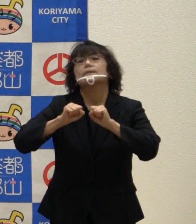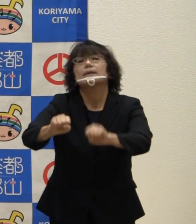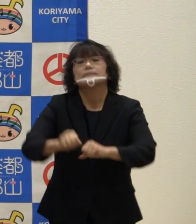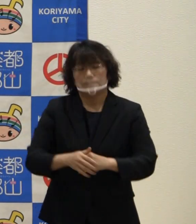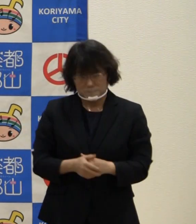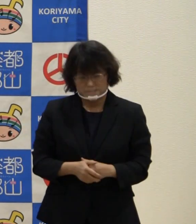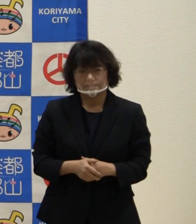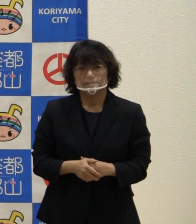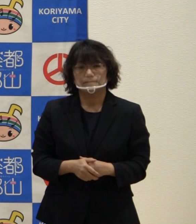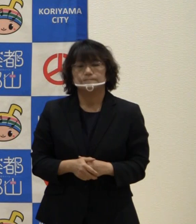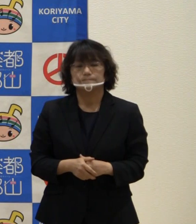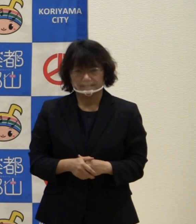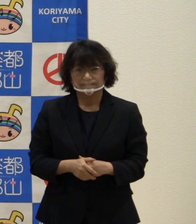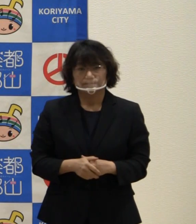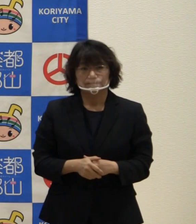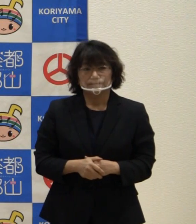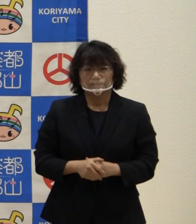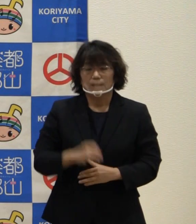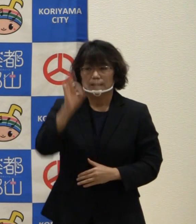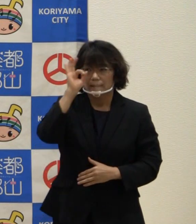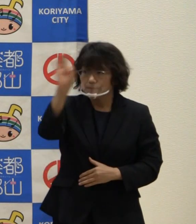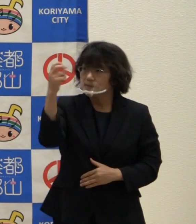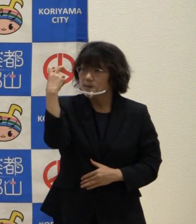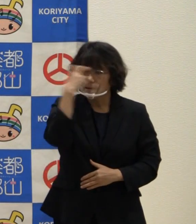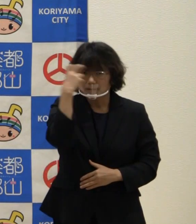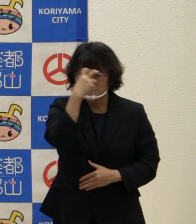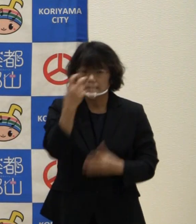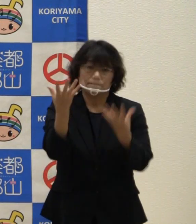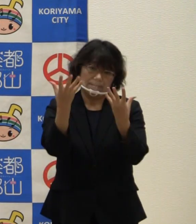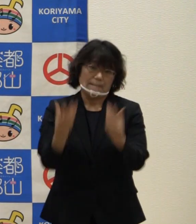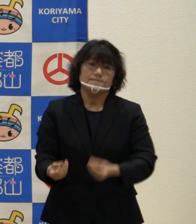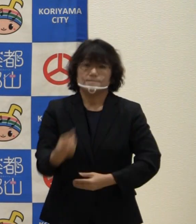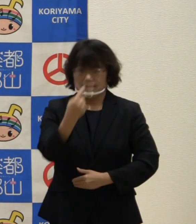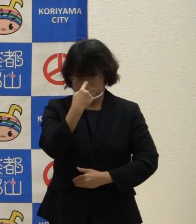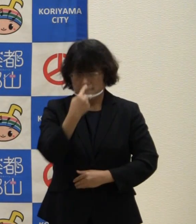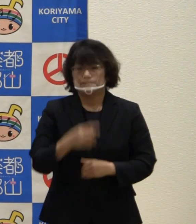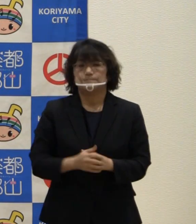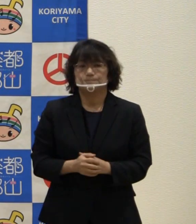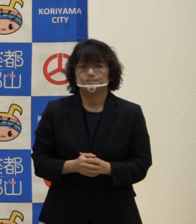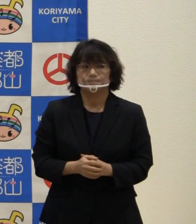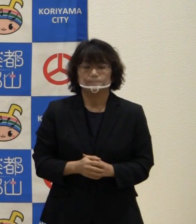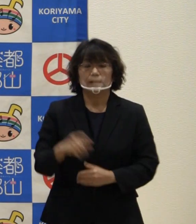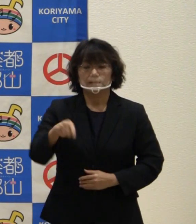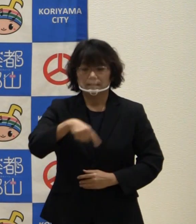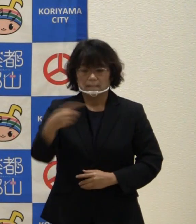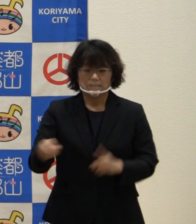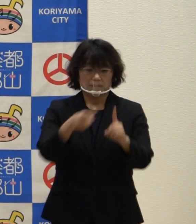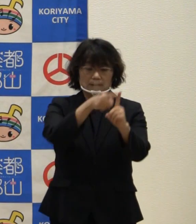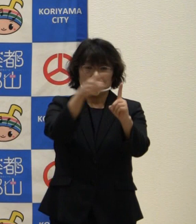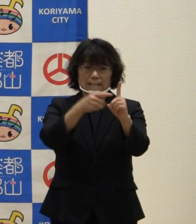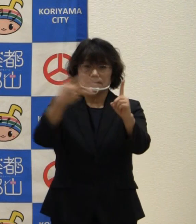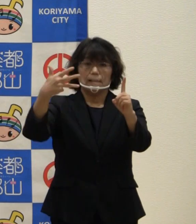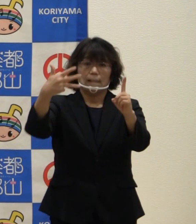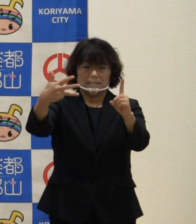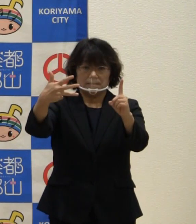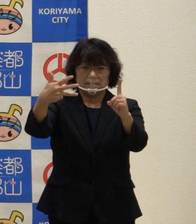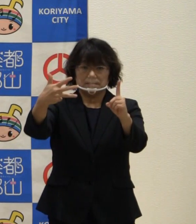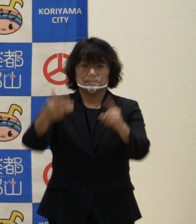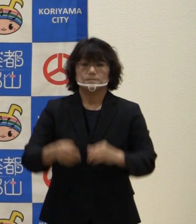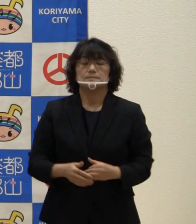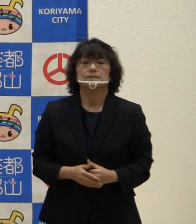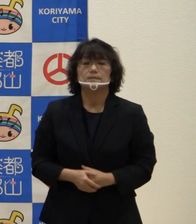この耳で確認をさせていただいた次第でございます。次に8ページに行っていただきたいと思います。